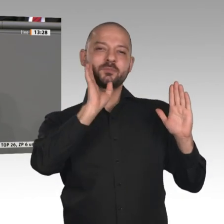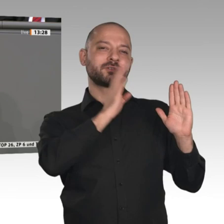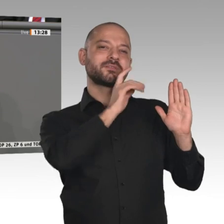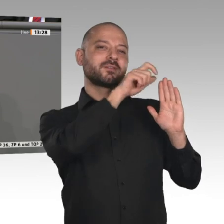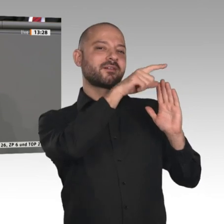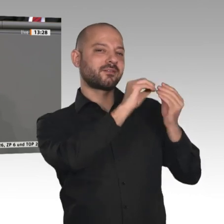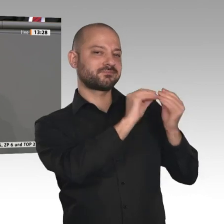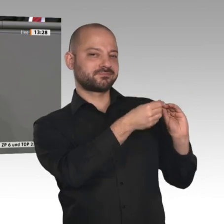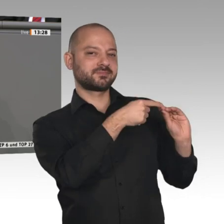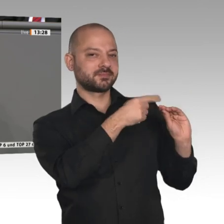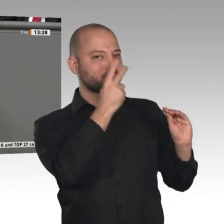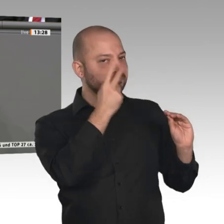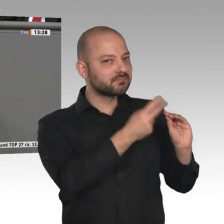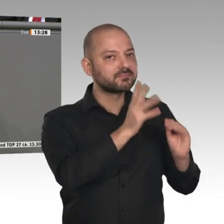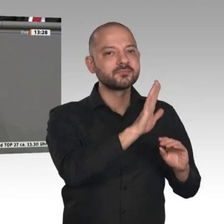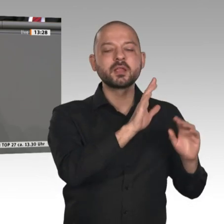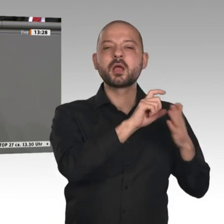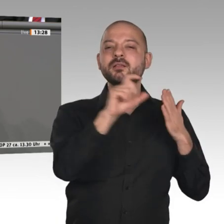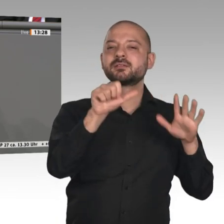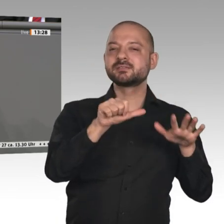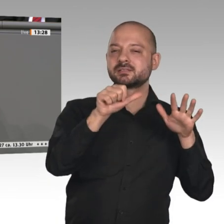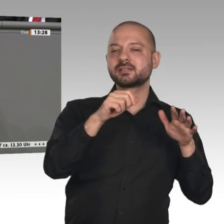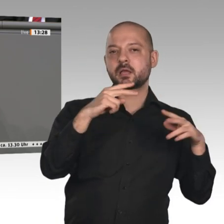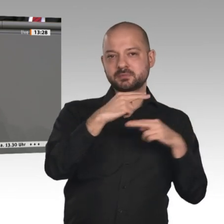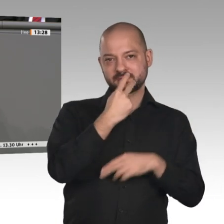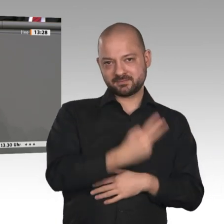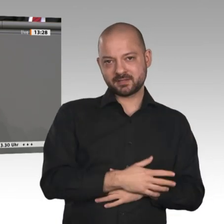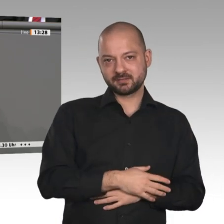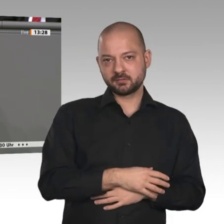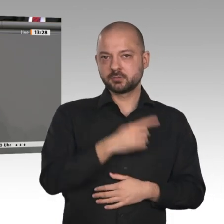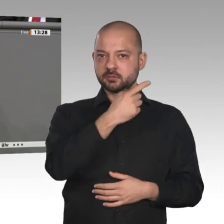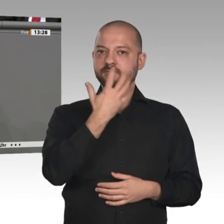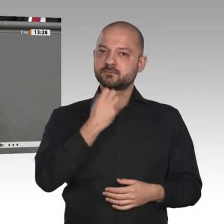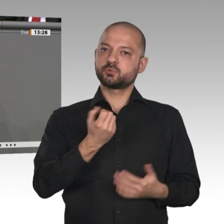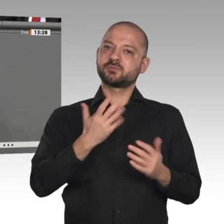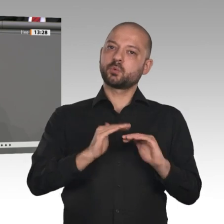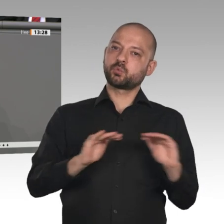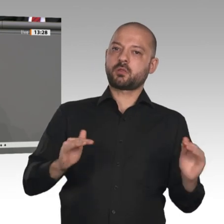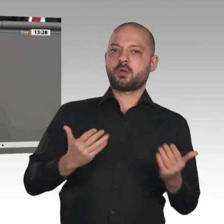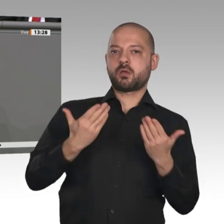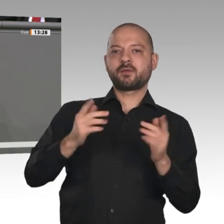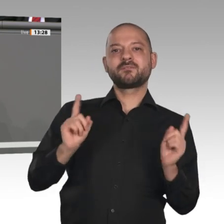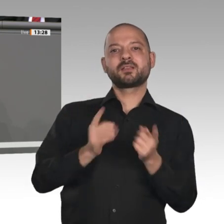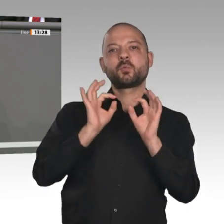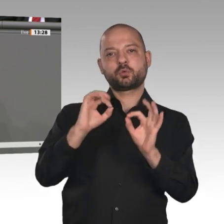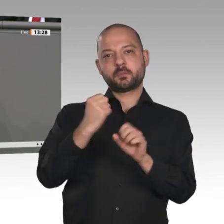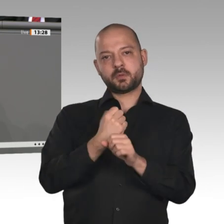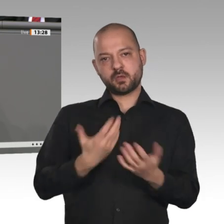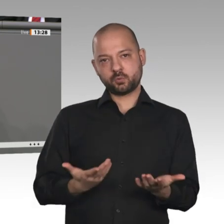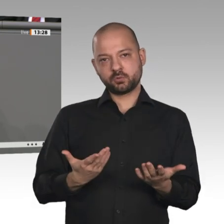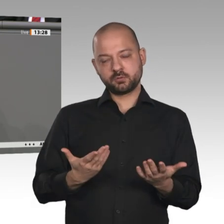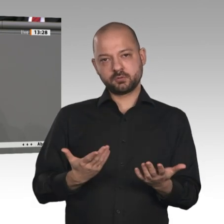2. Damit haben sie die Grundlage zur Wiedergutmachung für das Unrecht geschaffen, das Menschen widerfahren ist, denen